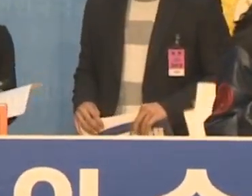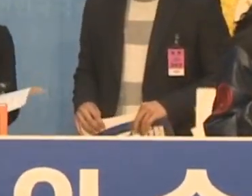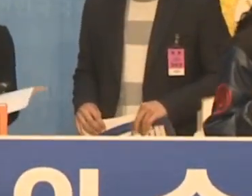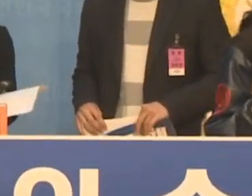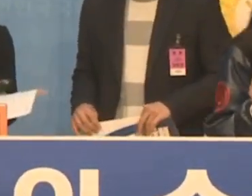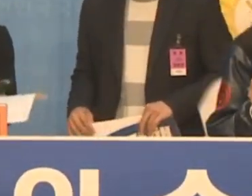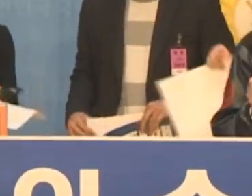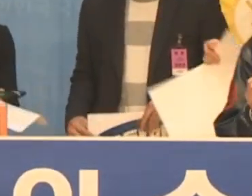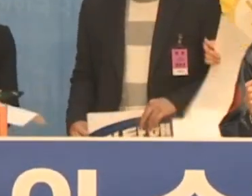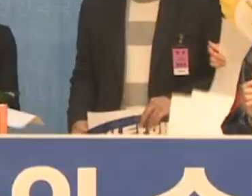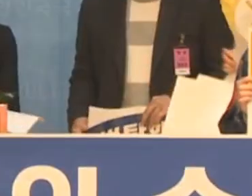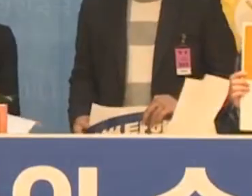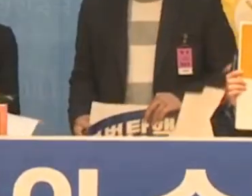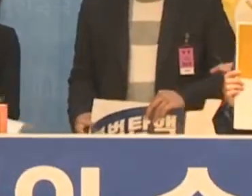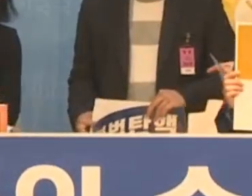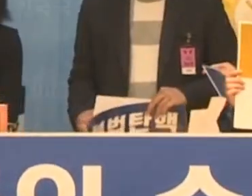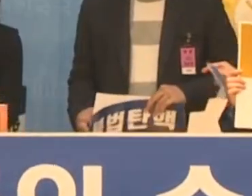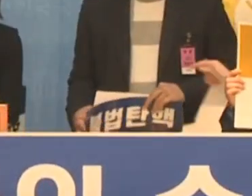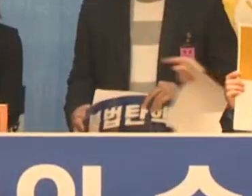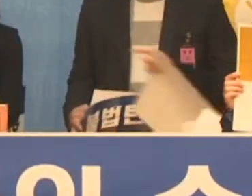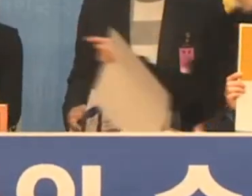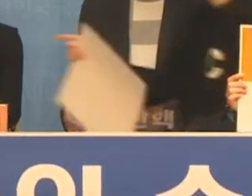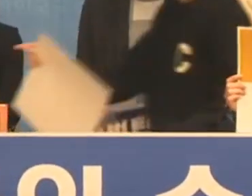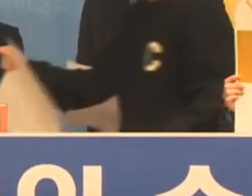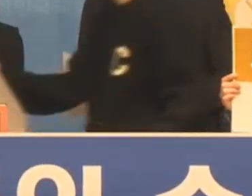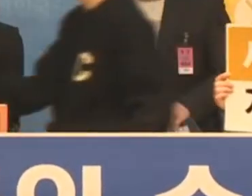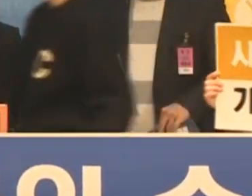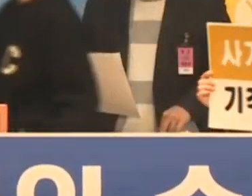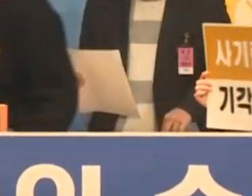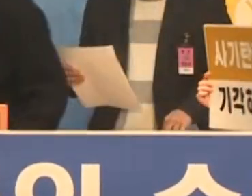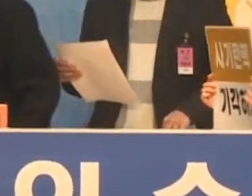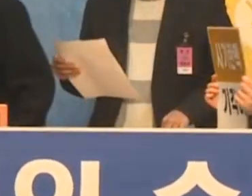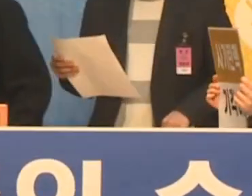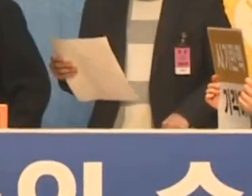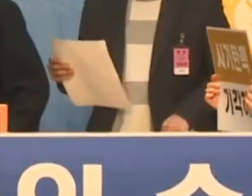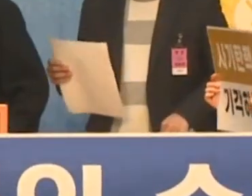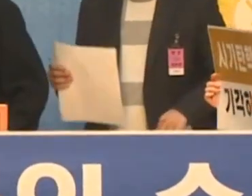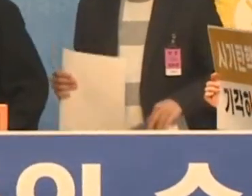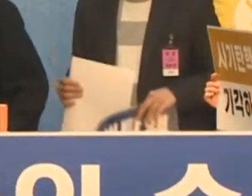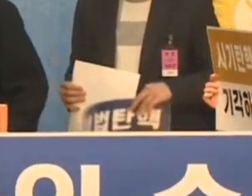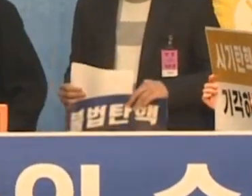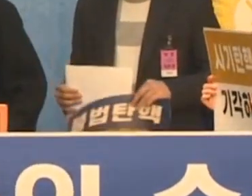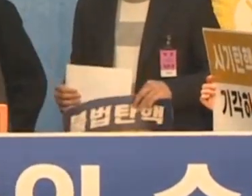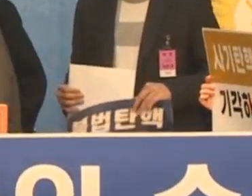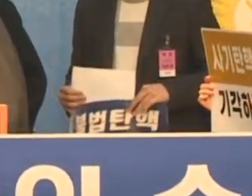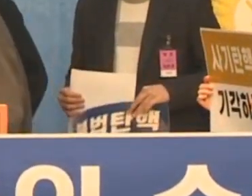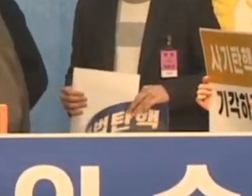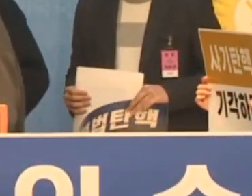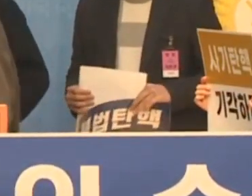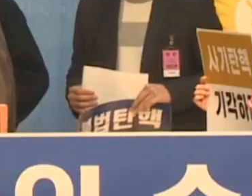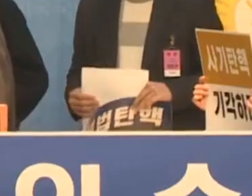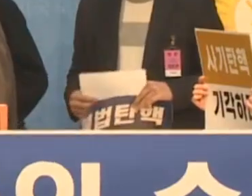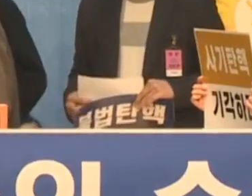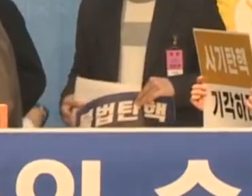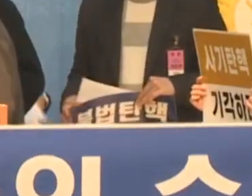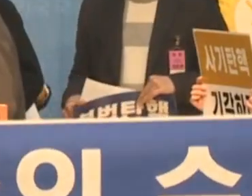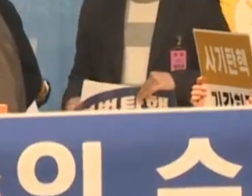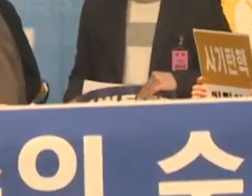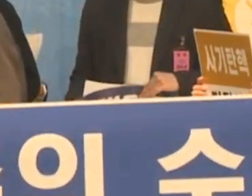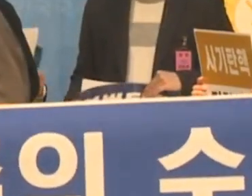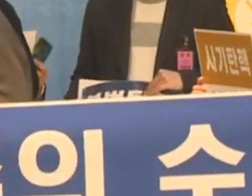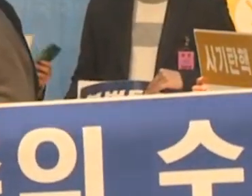이나대가 항상 여기 다 피켓 있고 피켓 있어? 아 피켓 안 가져왔어? 저희한테